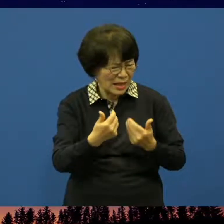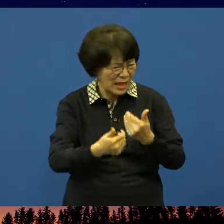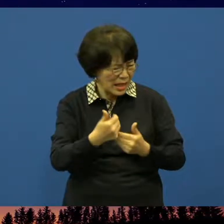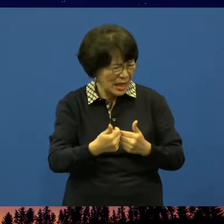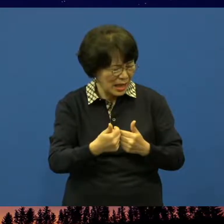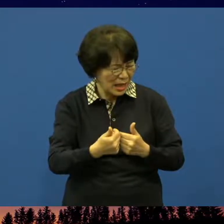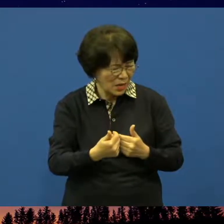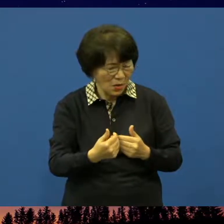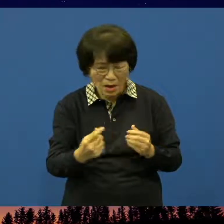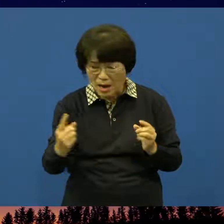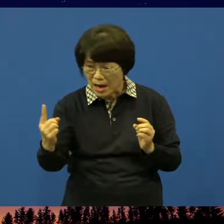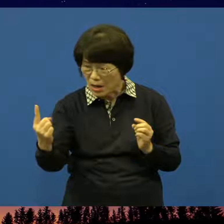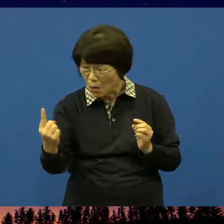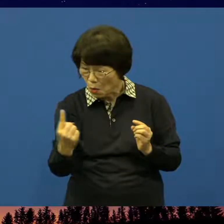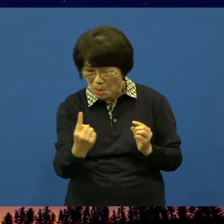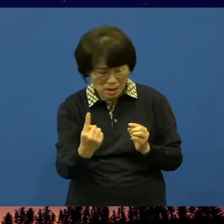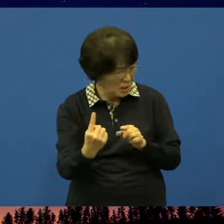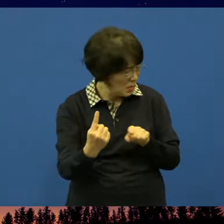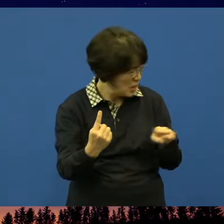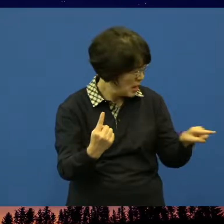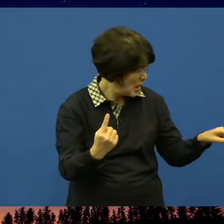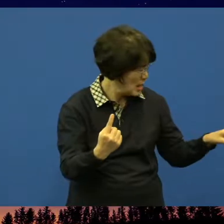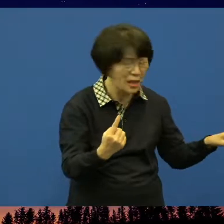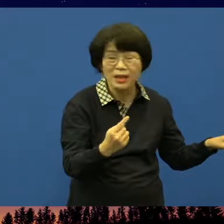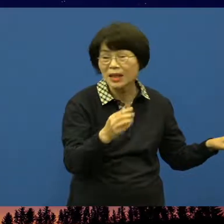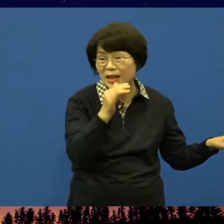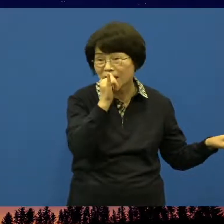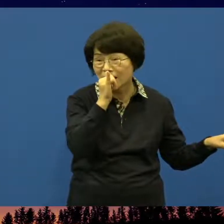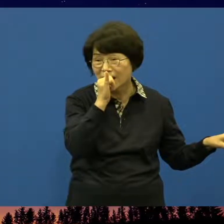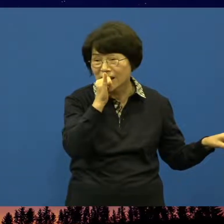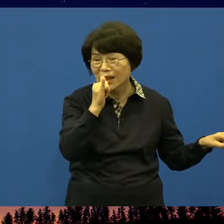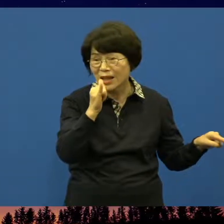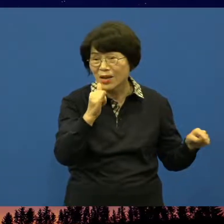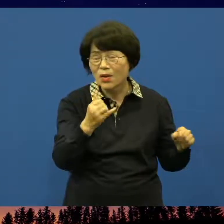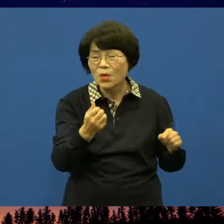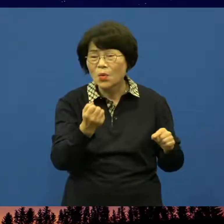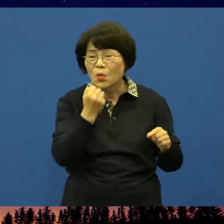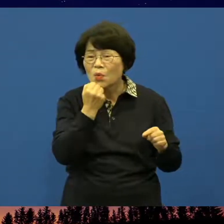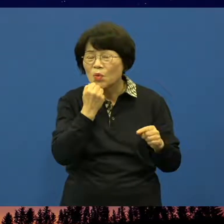심성이 고와야 돼요, 여러분. 우는 자들과 함께 울고 웃는 자들과 함께 웃고.